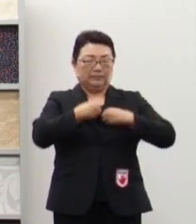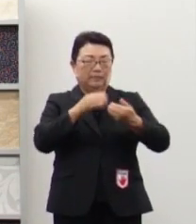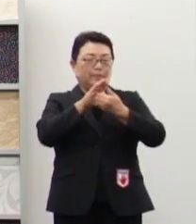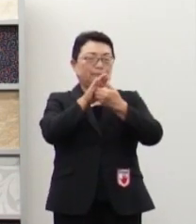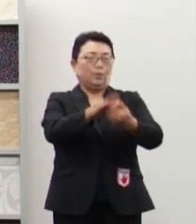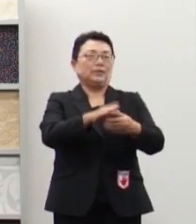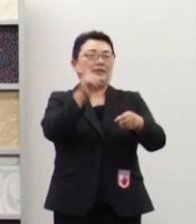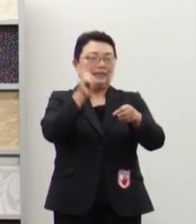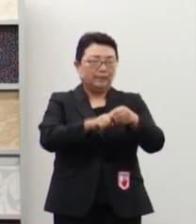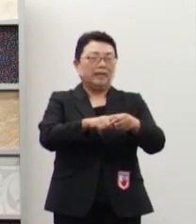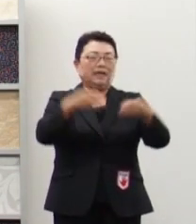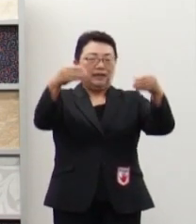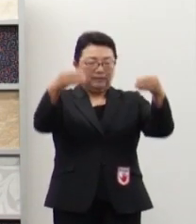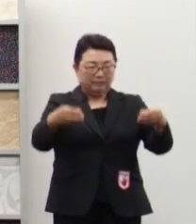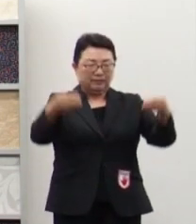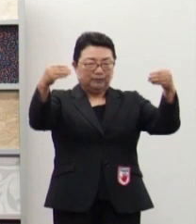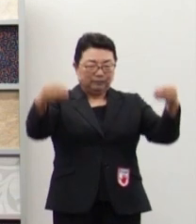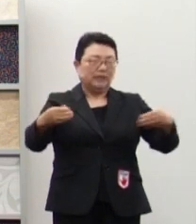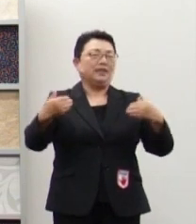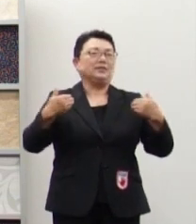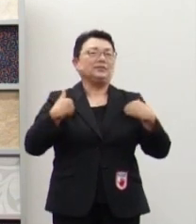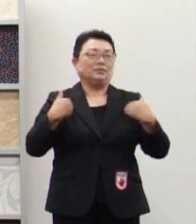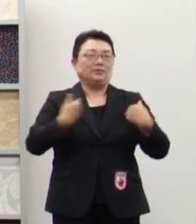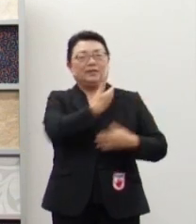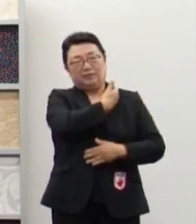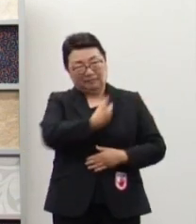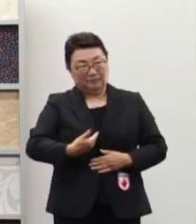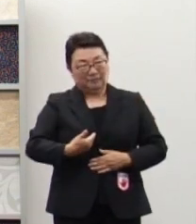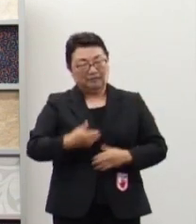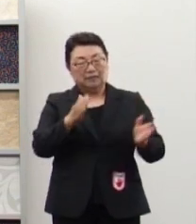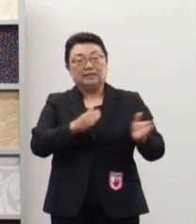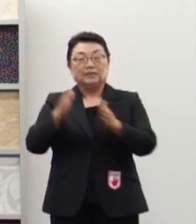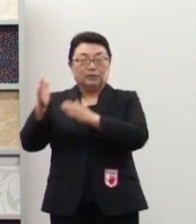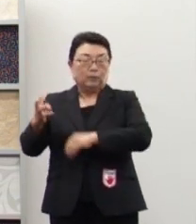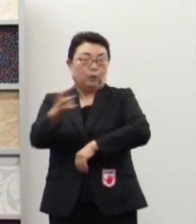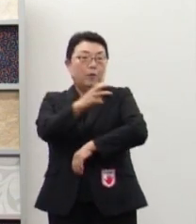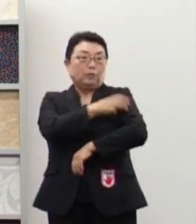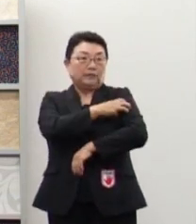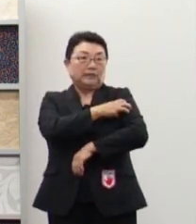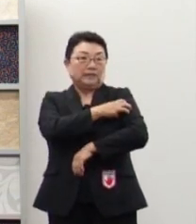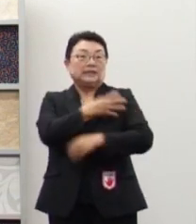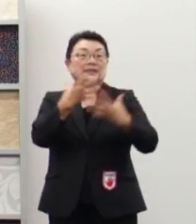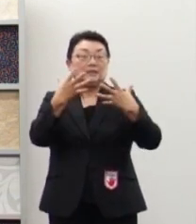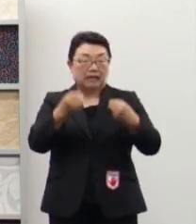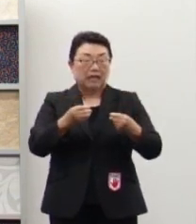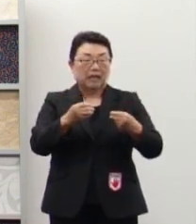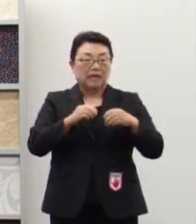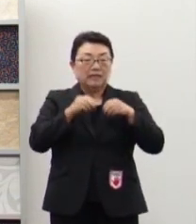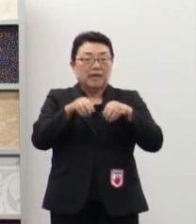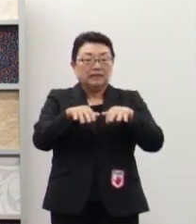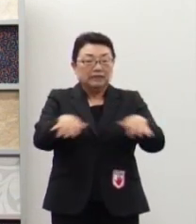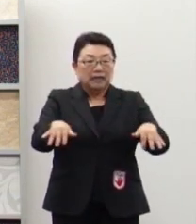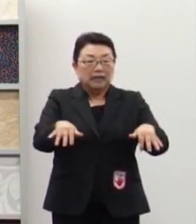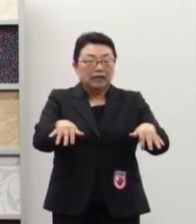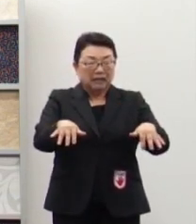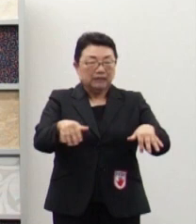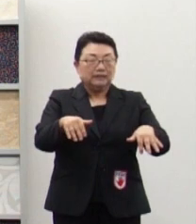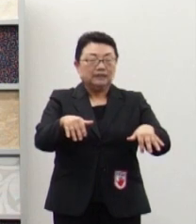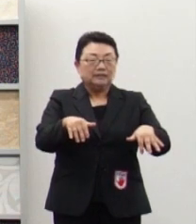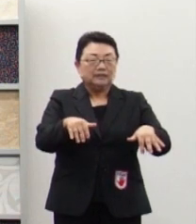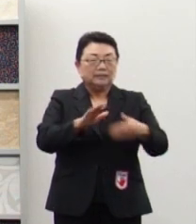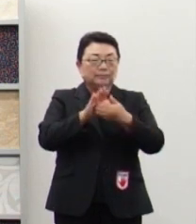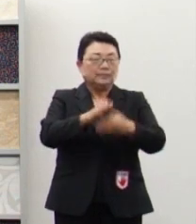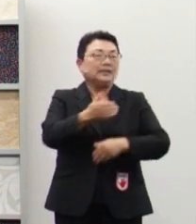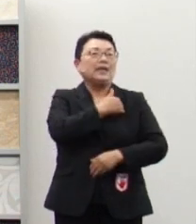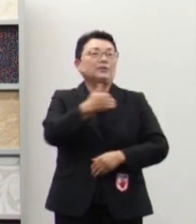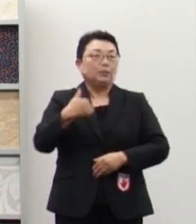なもの、なわけですが、まあ、ただあのワクチンを打ってその感染するリスクというのはあの下がった人同士の、集